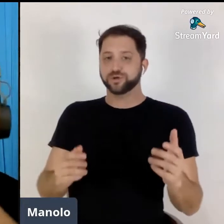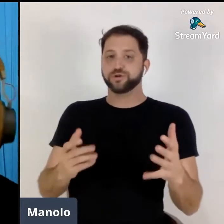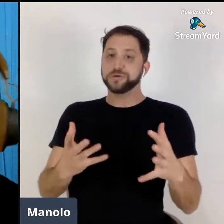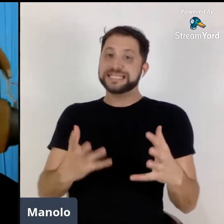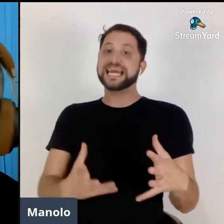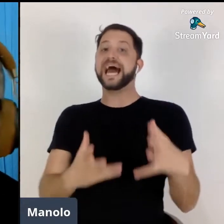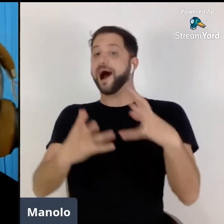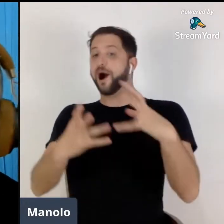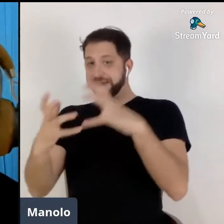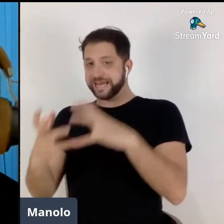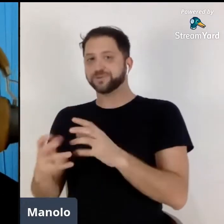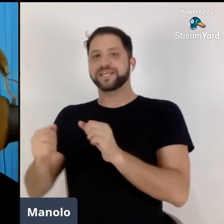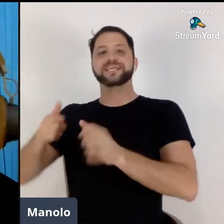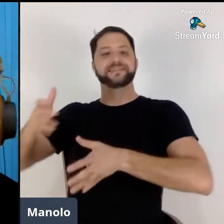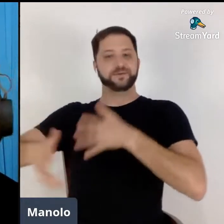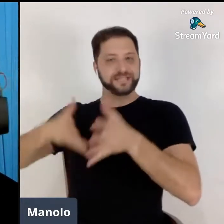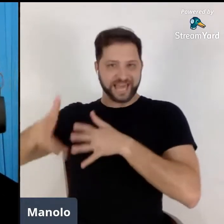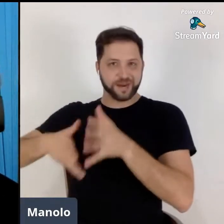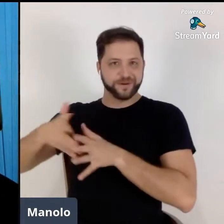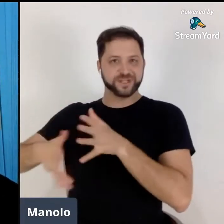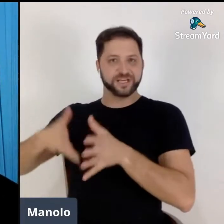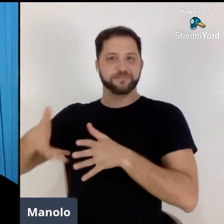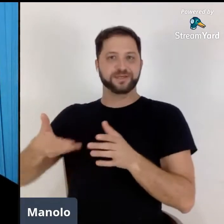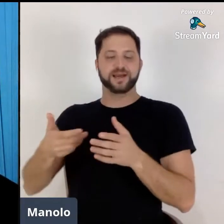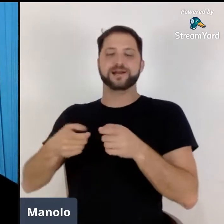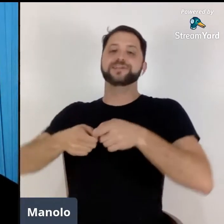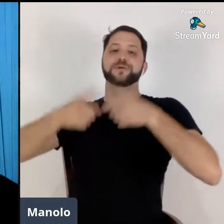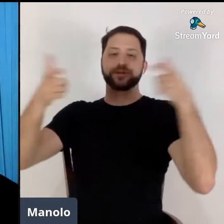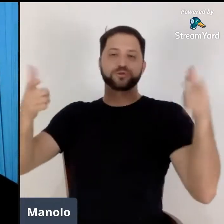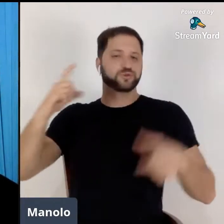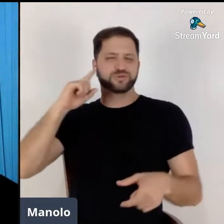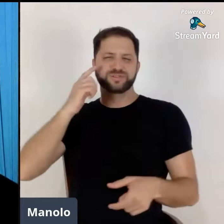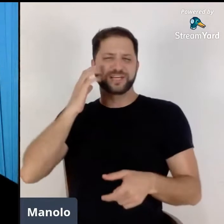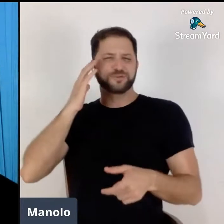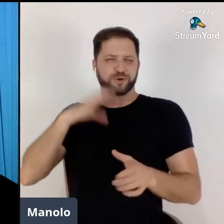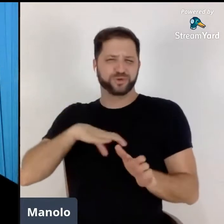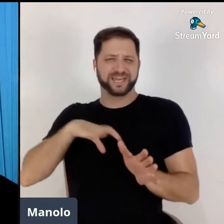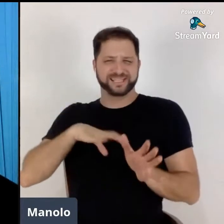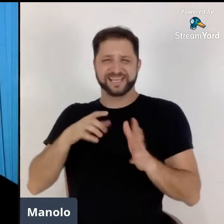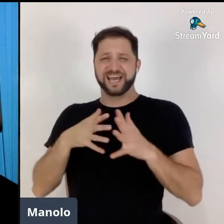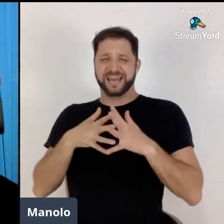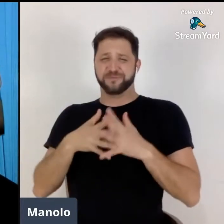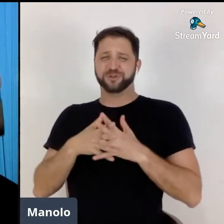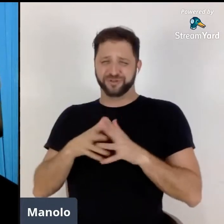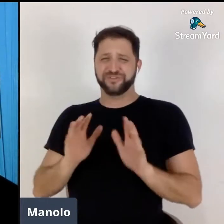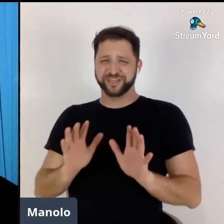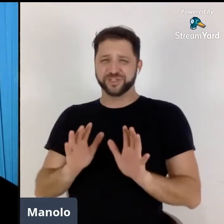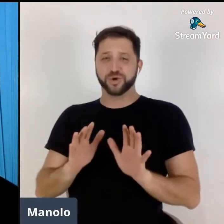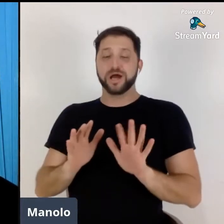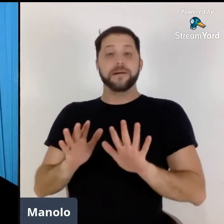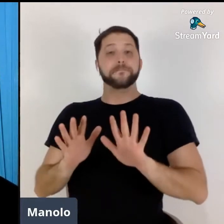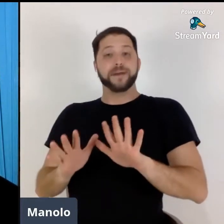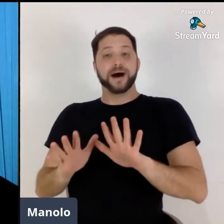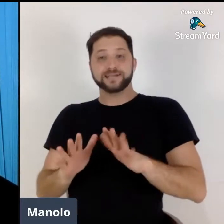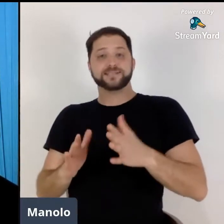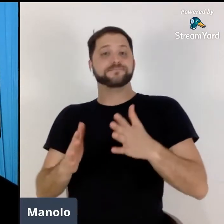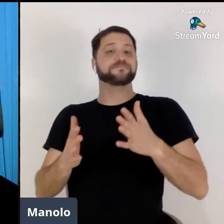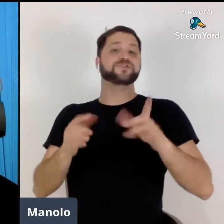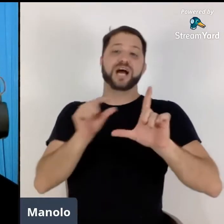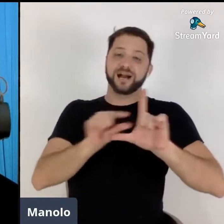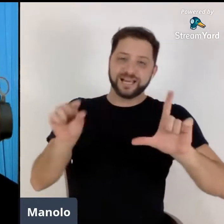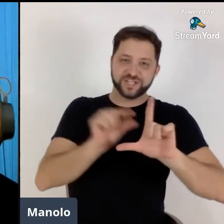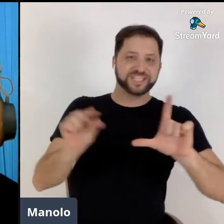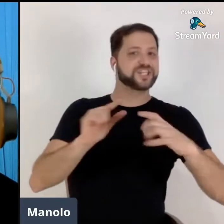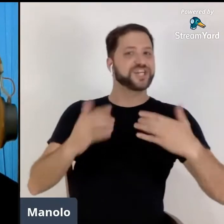coloque. Lógico que o ideal mesmo seria ter um intérprete ali, porque a grande maioria dos surdos não entende português. É muito difícil.